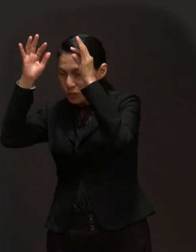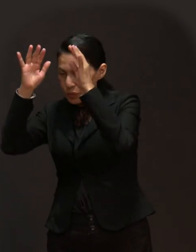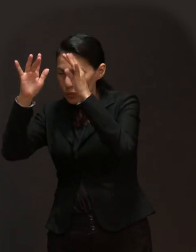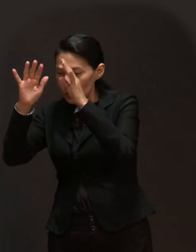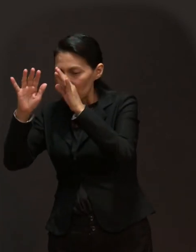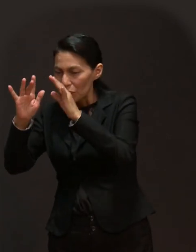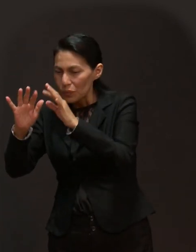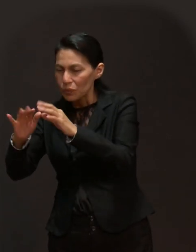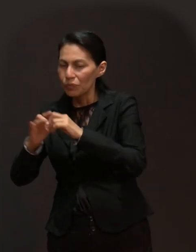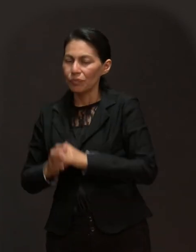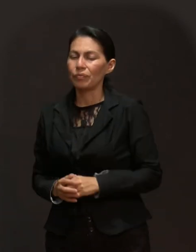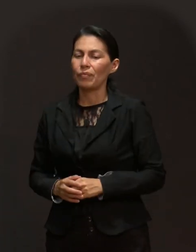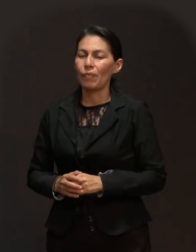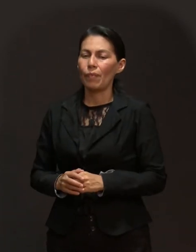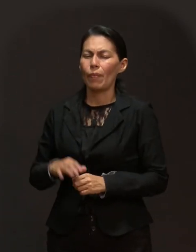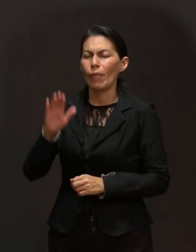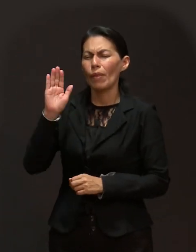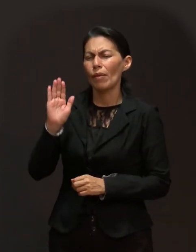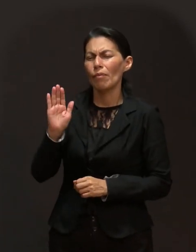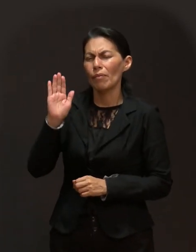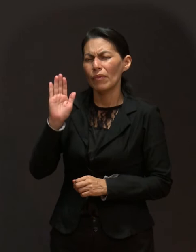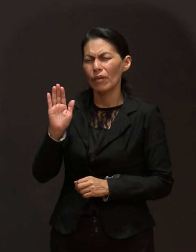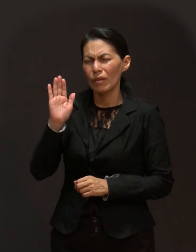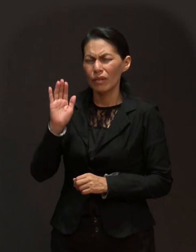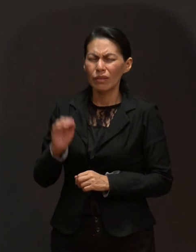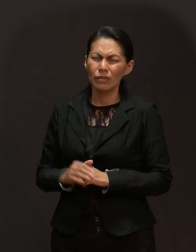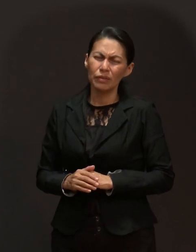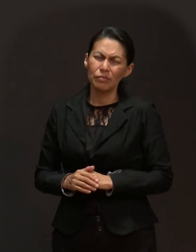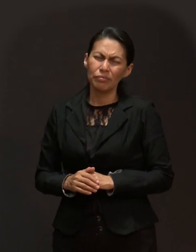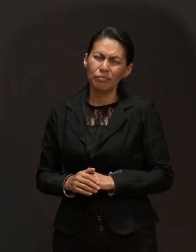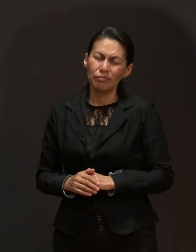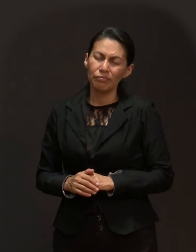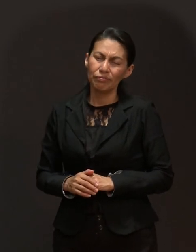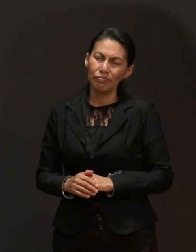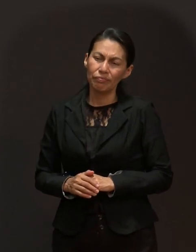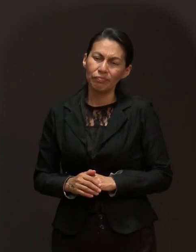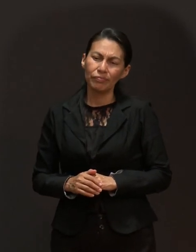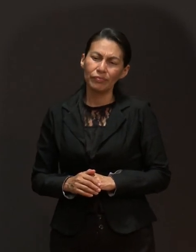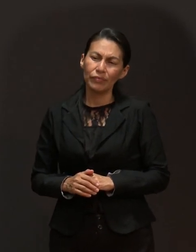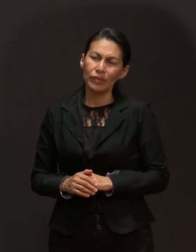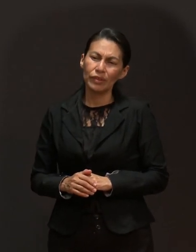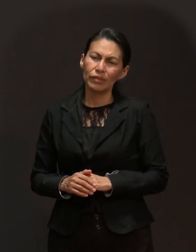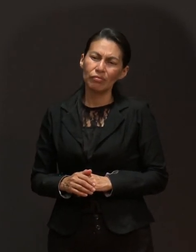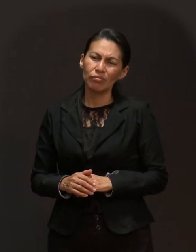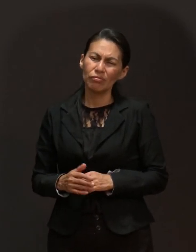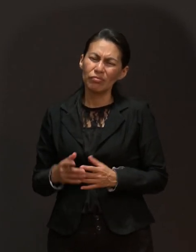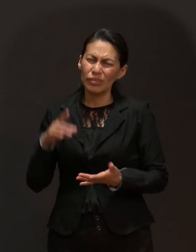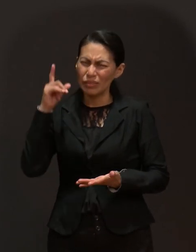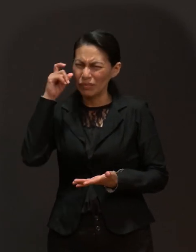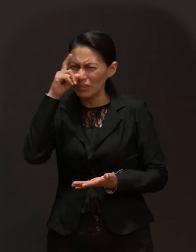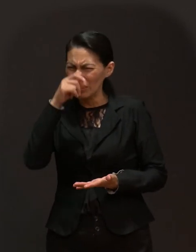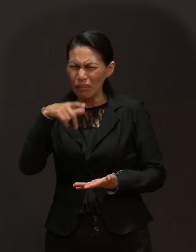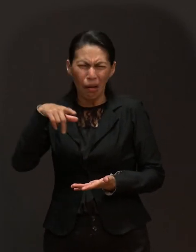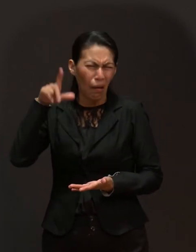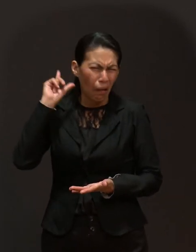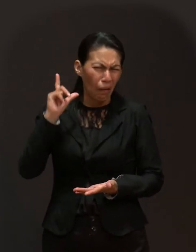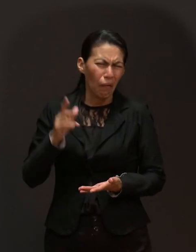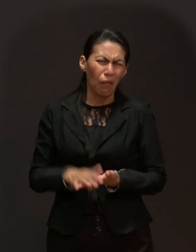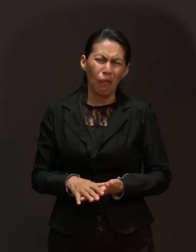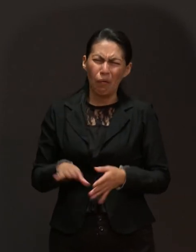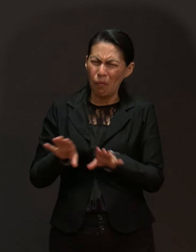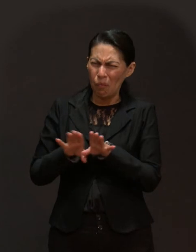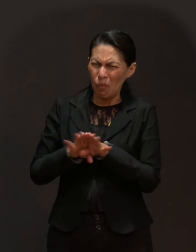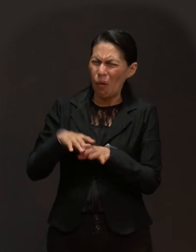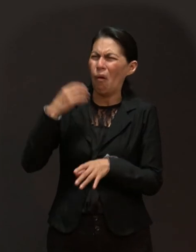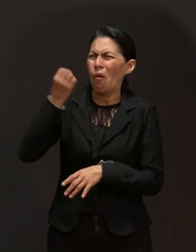momento en nuestras vidas a veces parece tan yo lo decía así como que tan tan loco yo lo decía